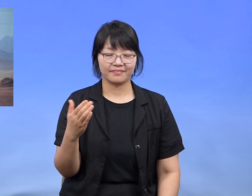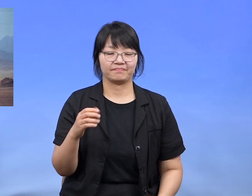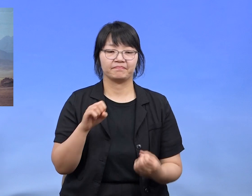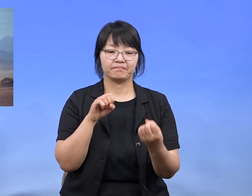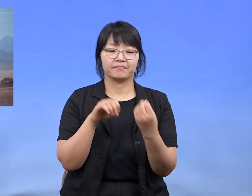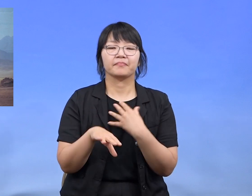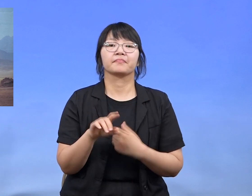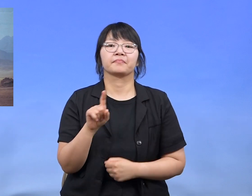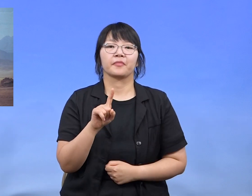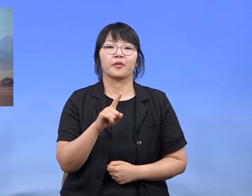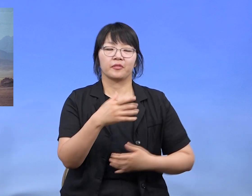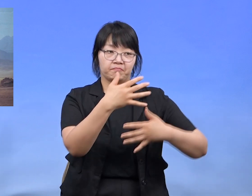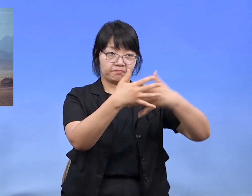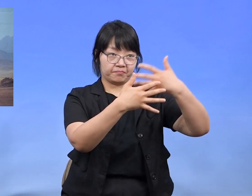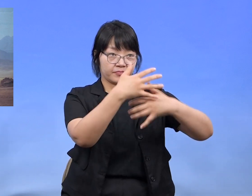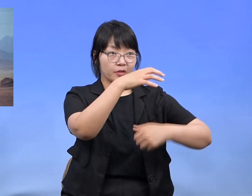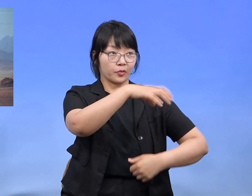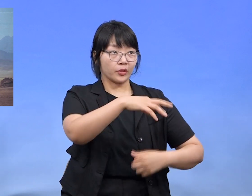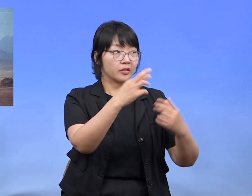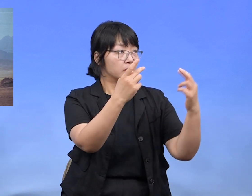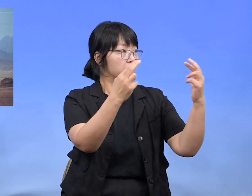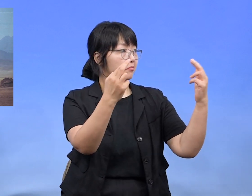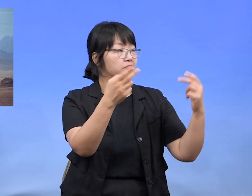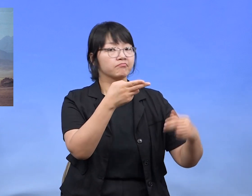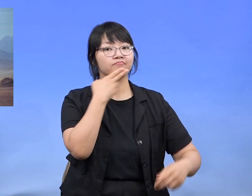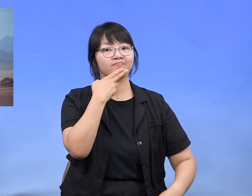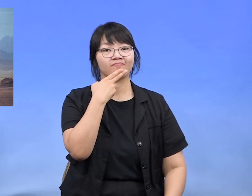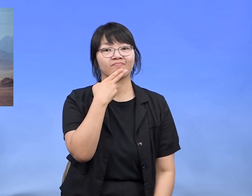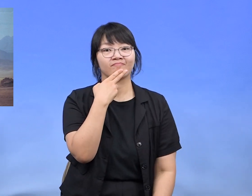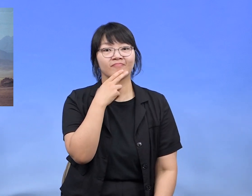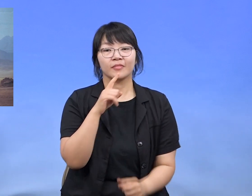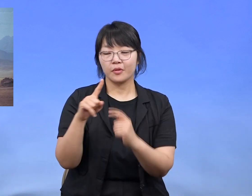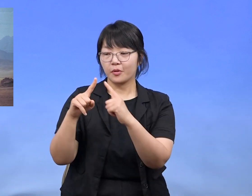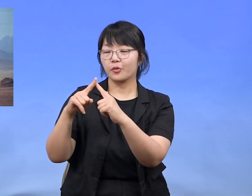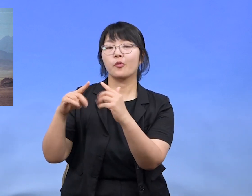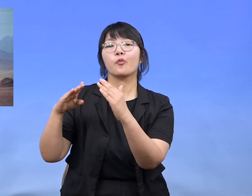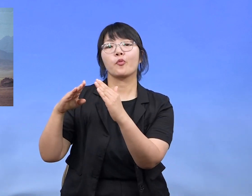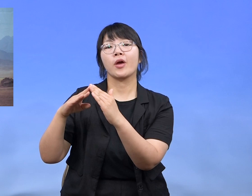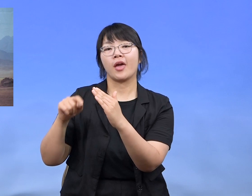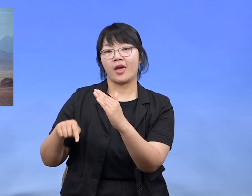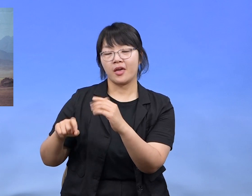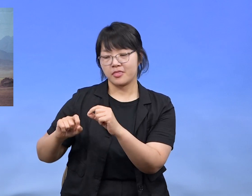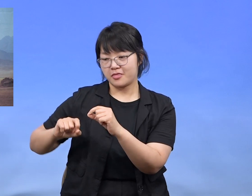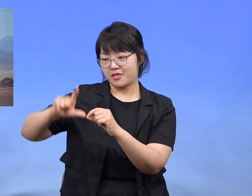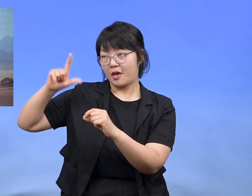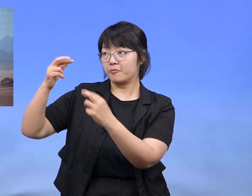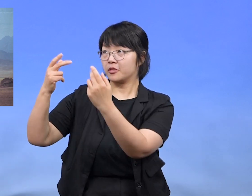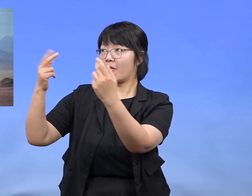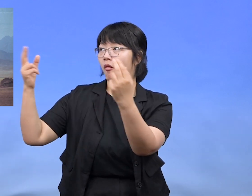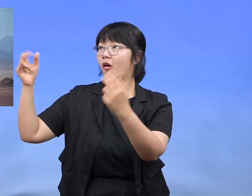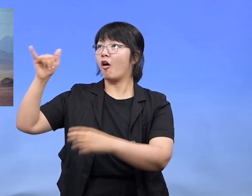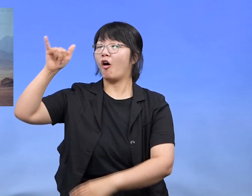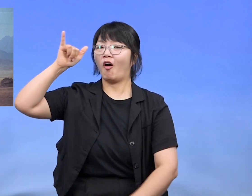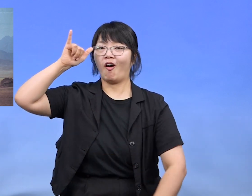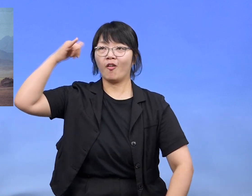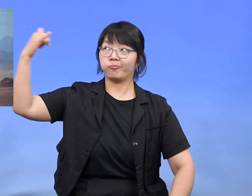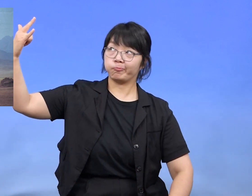극장에는 창문이 없다는 것입니다. 그러나 교회들은 대부분 창문이 있는